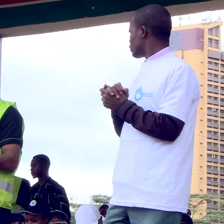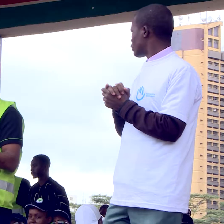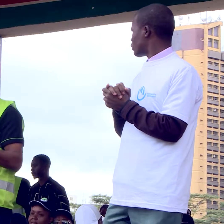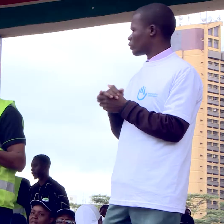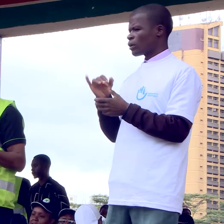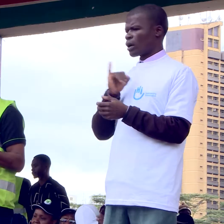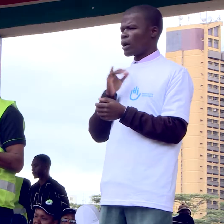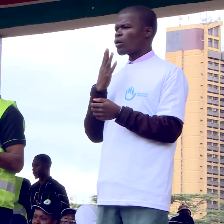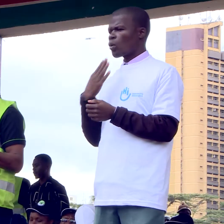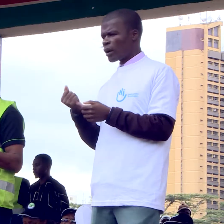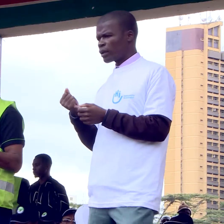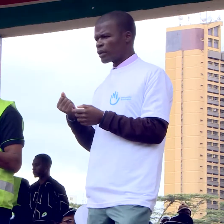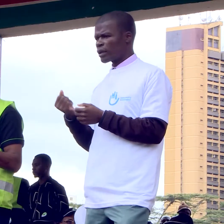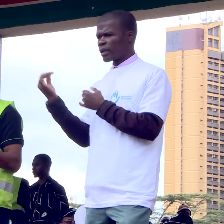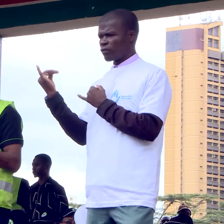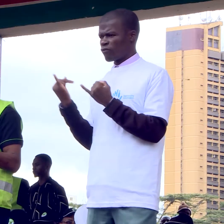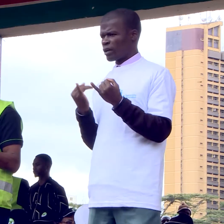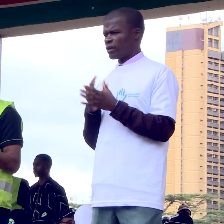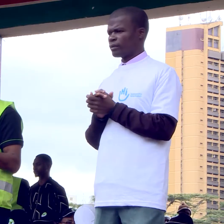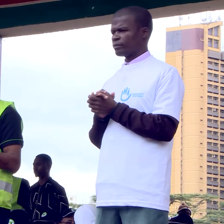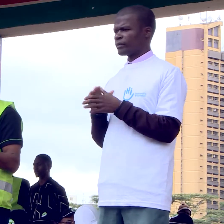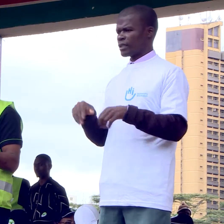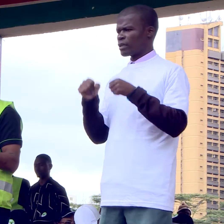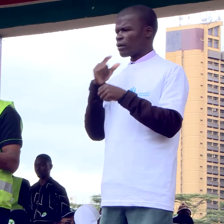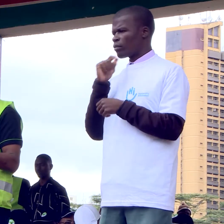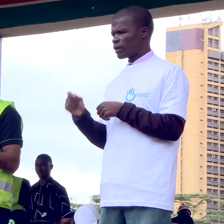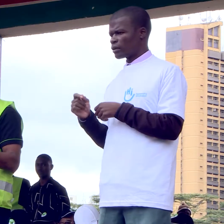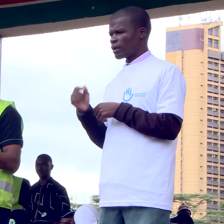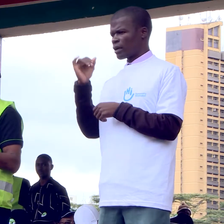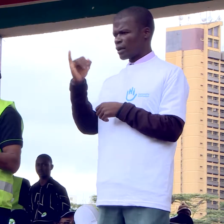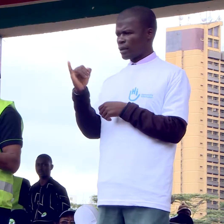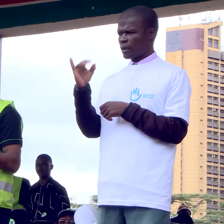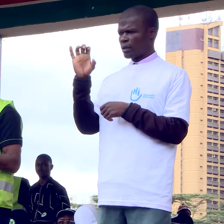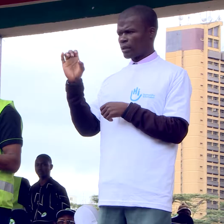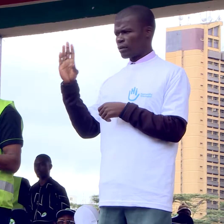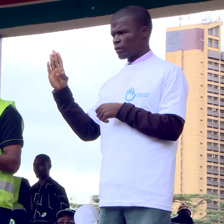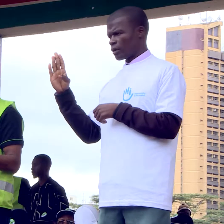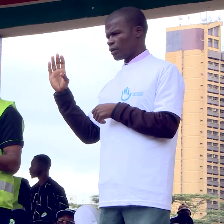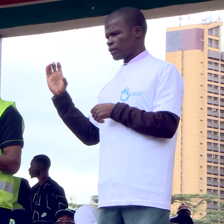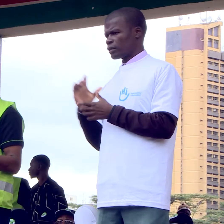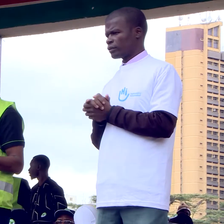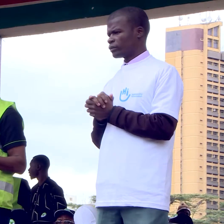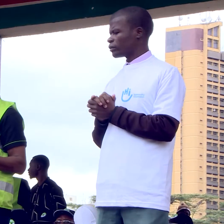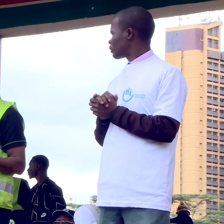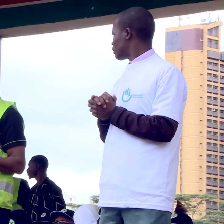I want to invite the chairman of the independent candidates,